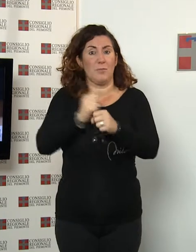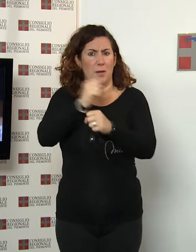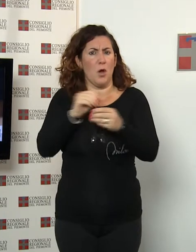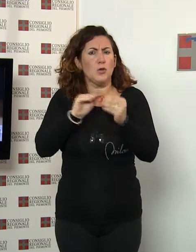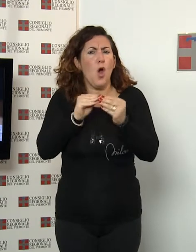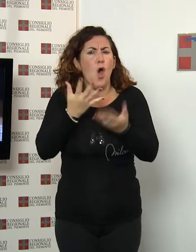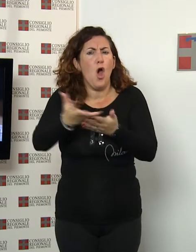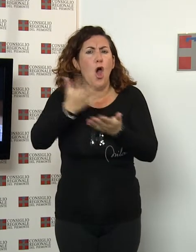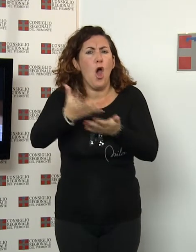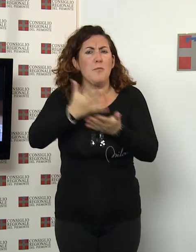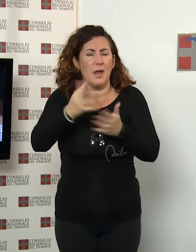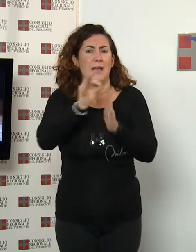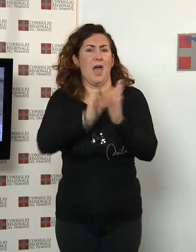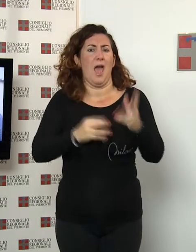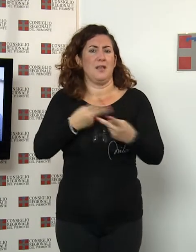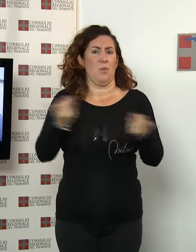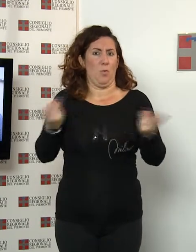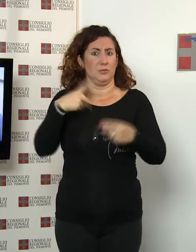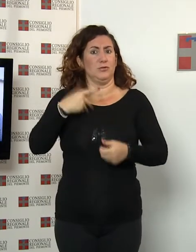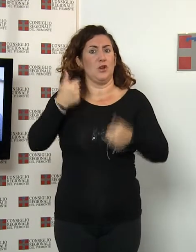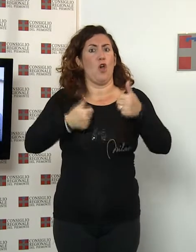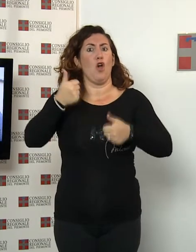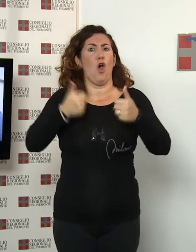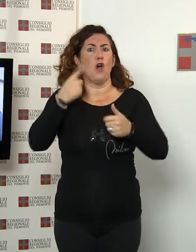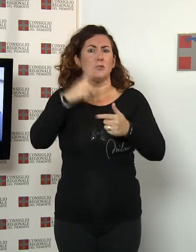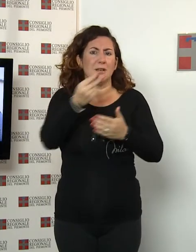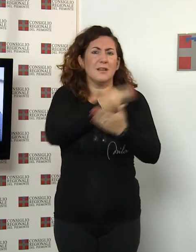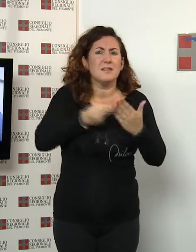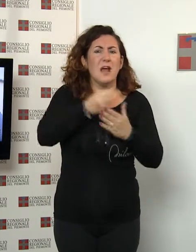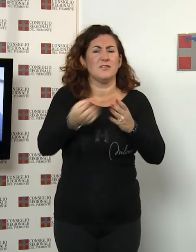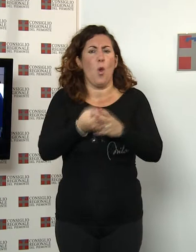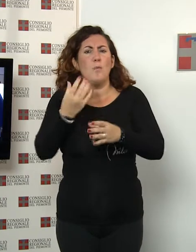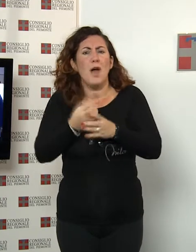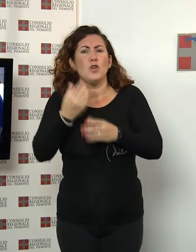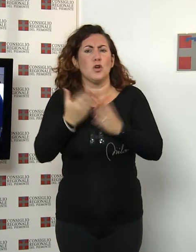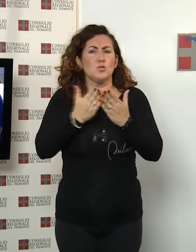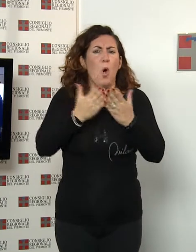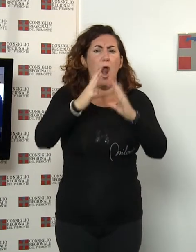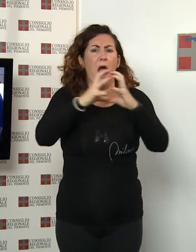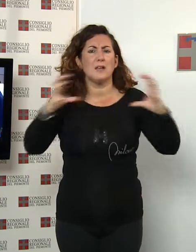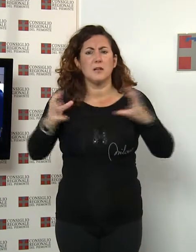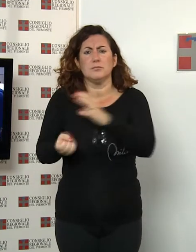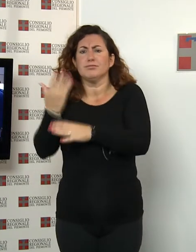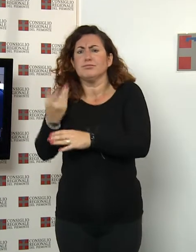visual contest concorso per designer sviluppatori scuole e aziende realizzato dal consiglio regionale del piemonte in collaborazione